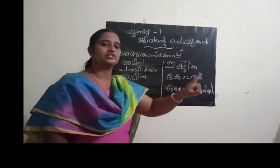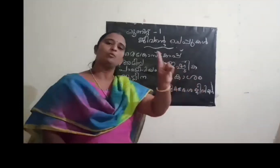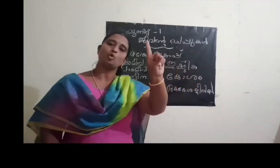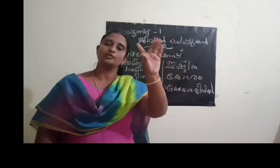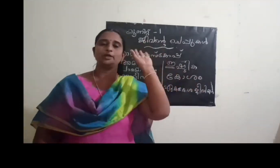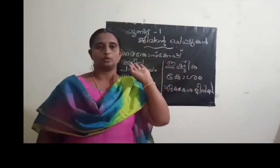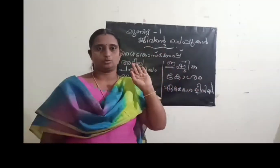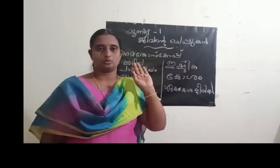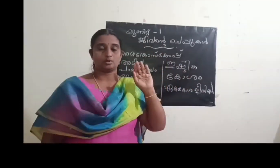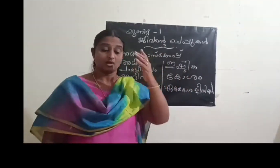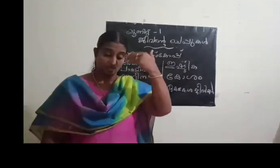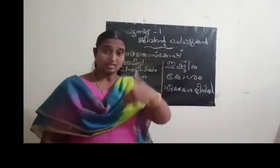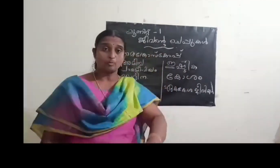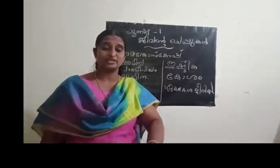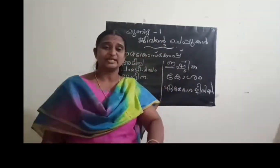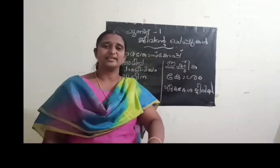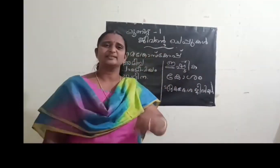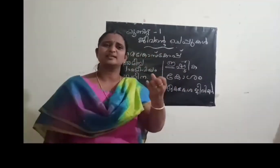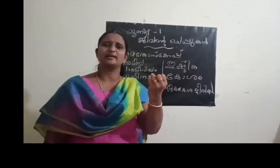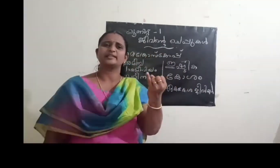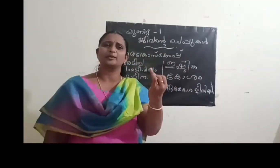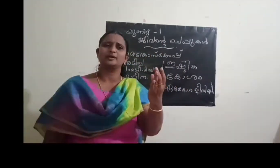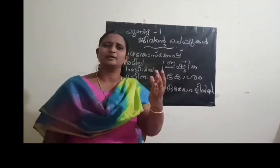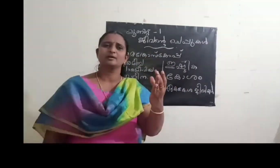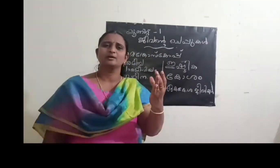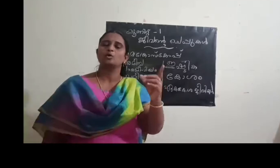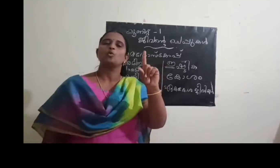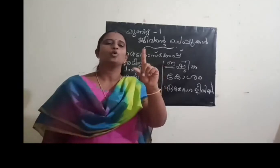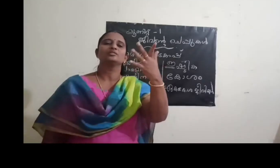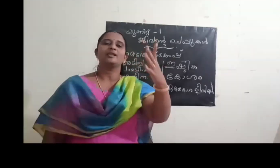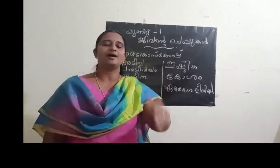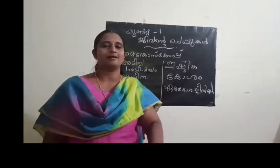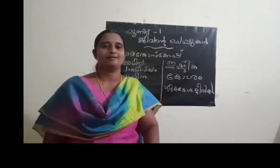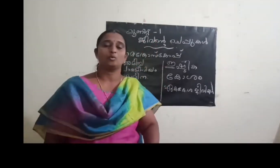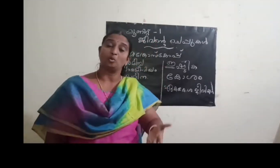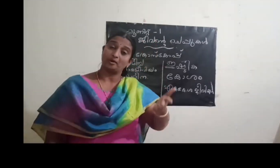കോശം ഒന്നേ ഉള്ളൂ. നമ്മുടെ ശരീരത്തിൽ എത്രയുണ്ട്? ഒന്നല്ല,